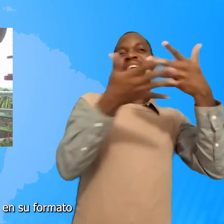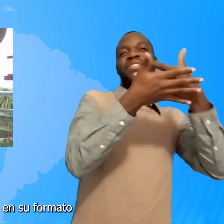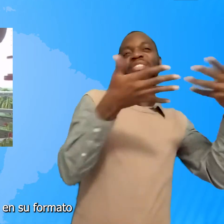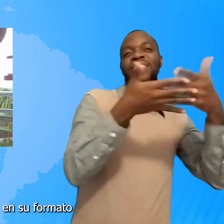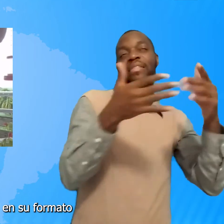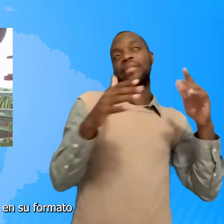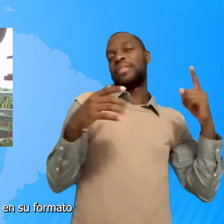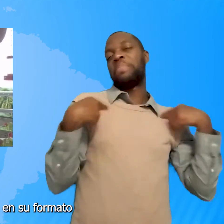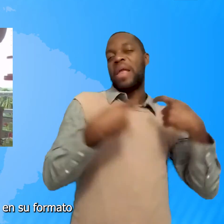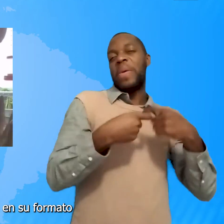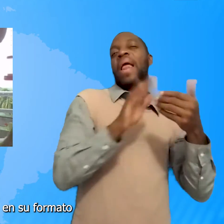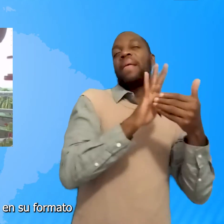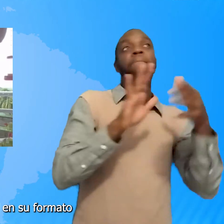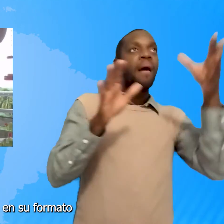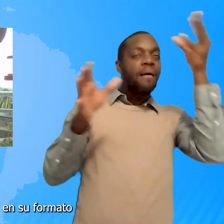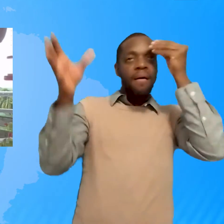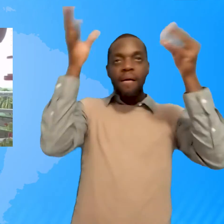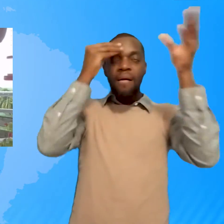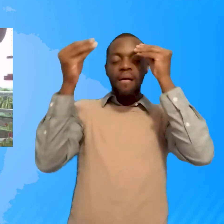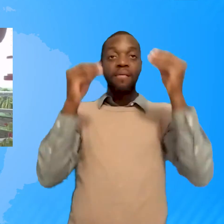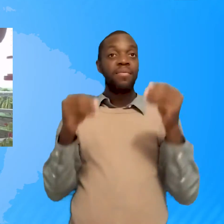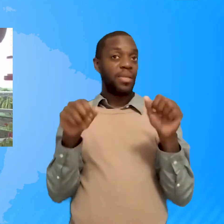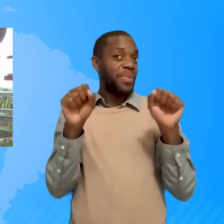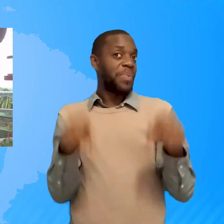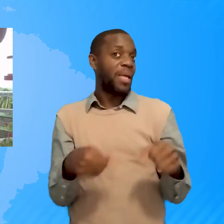la accesibilidad en su formato